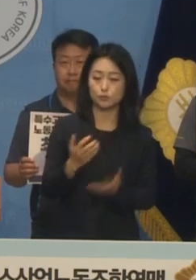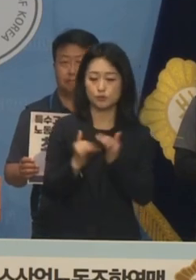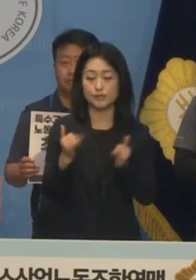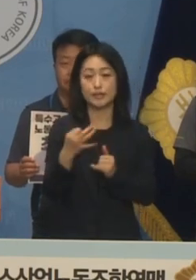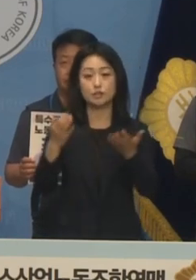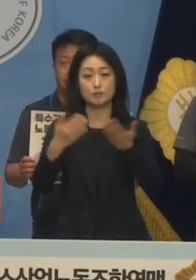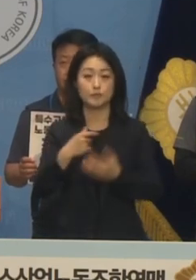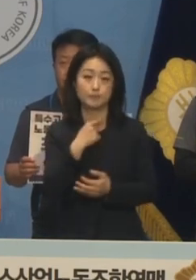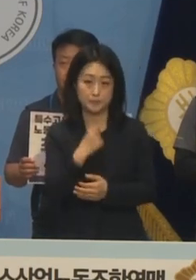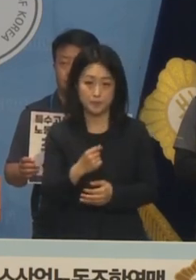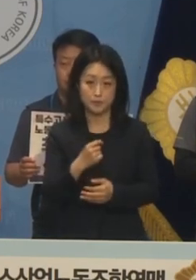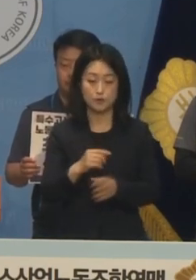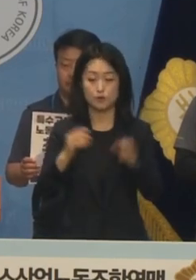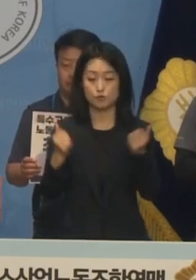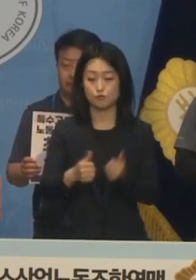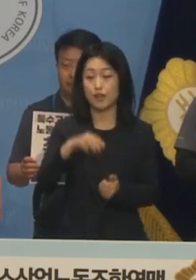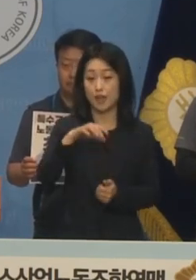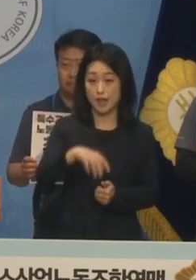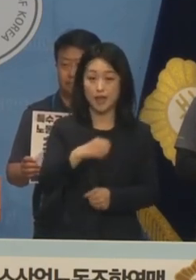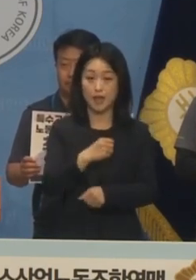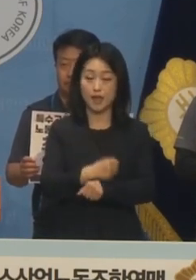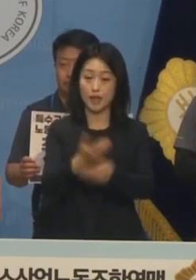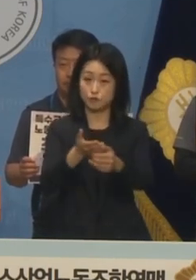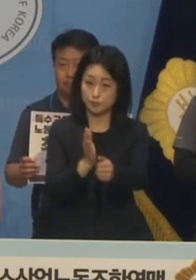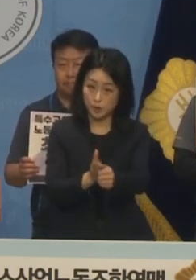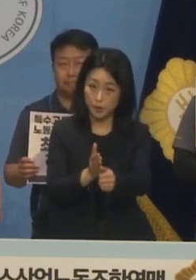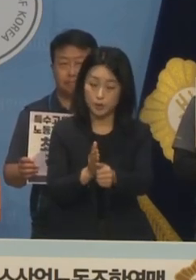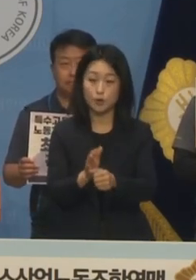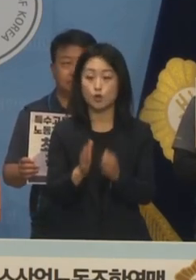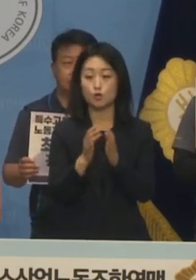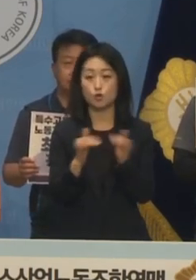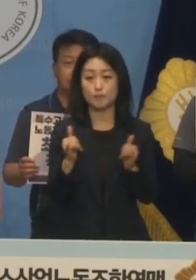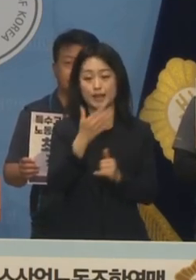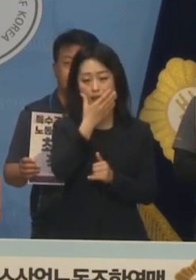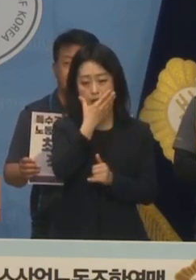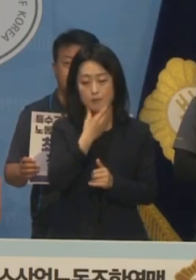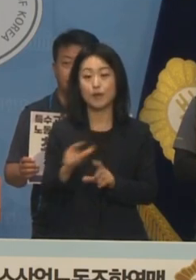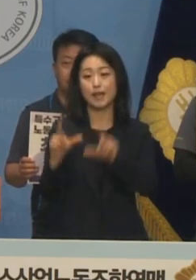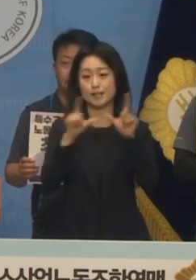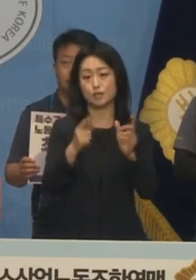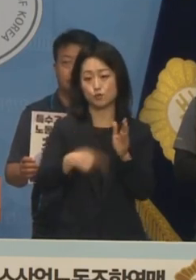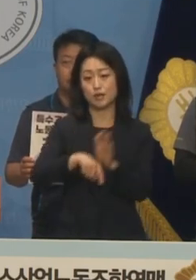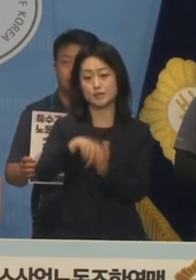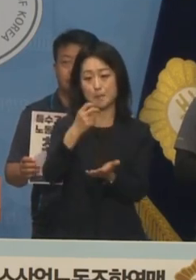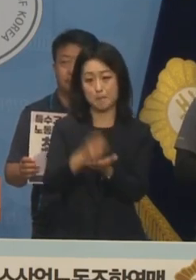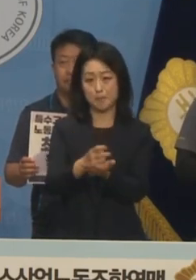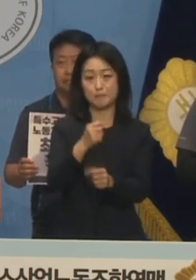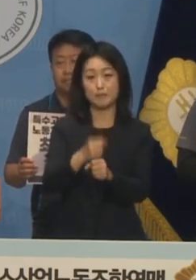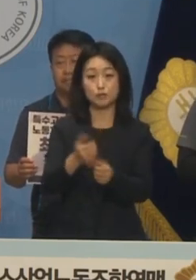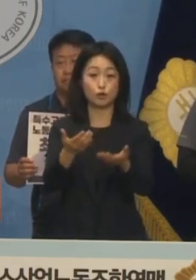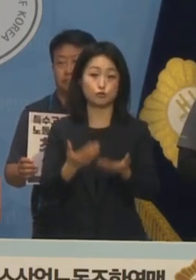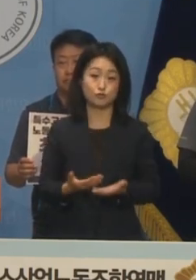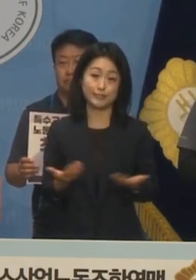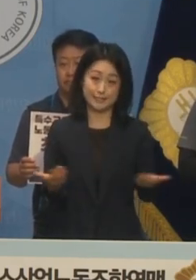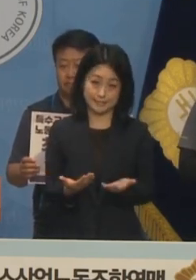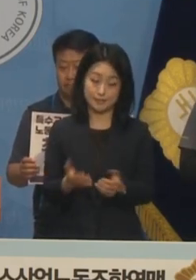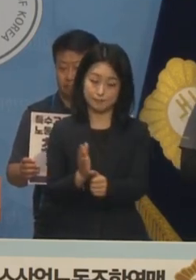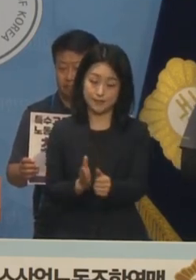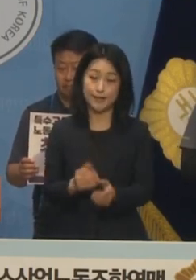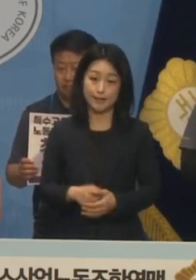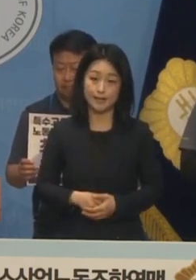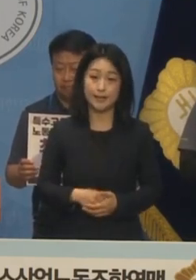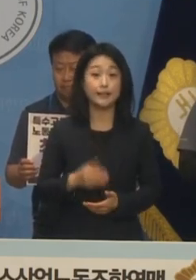있습니다. 이 일에 지금껏 성실히 일했습니다. 제가 하는 일에 자부심도 있습니다. 하지만 헌법에서 국민에게